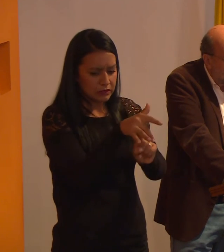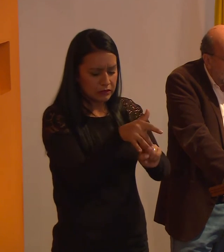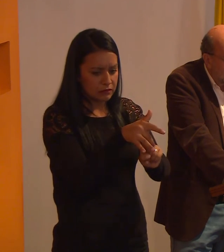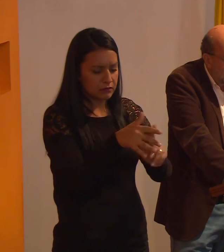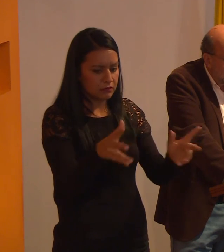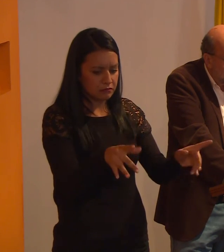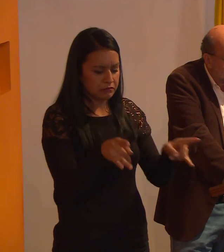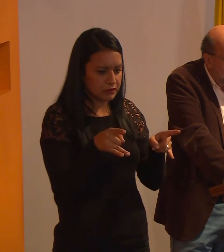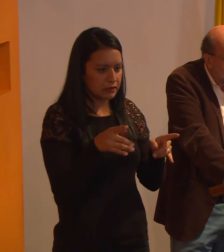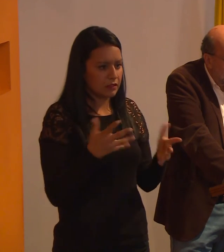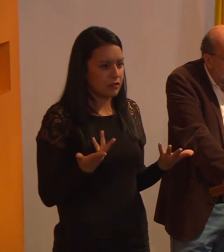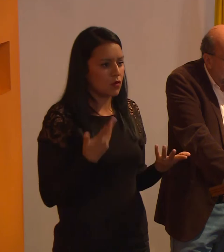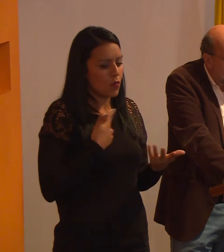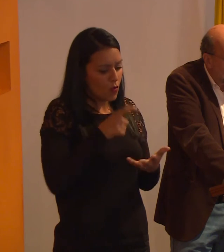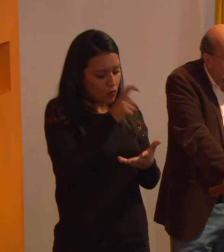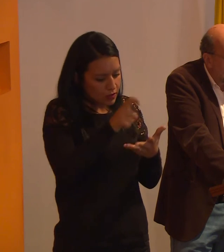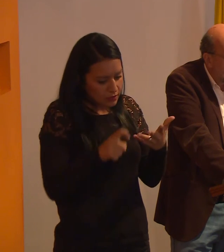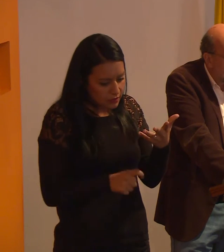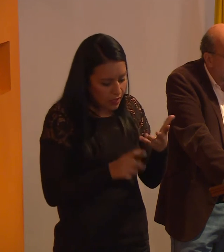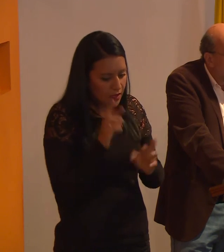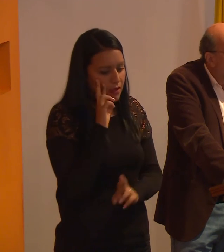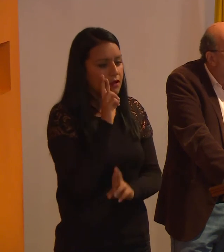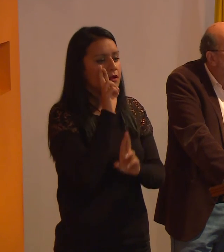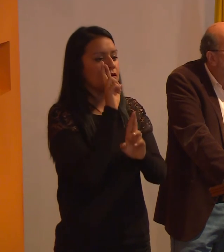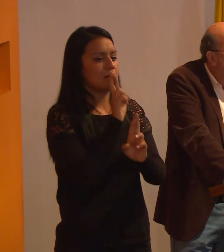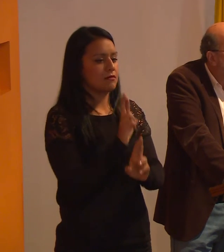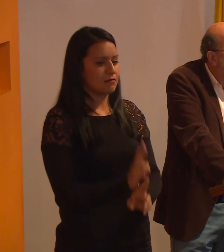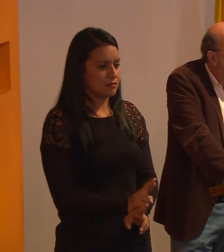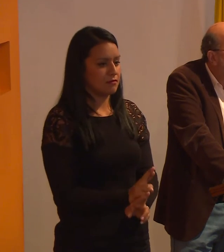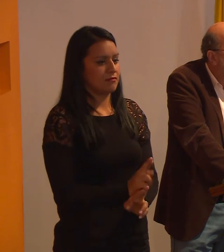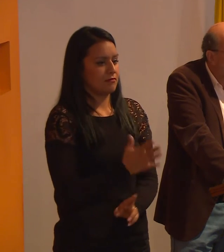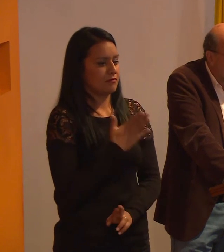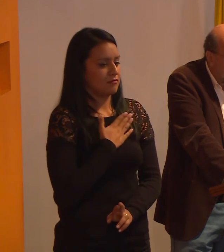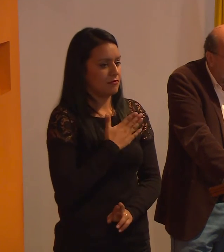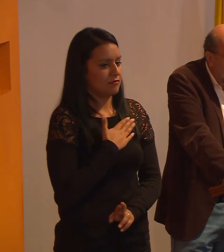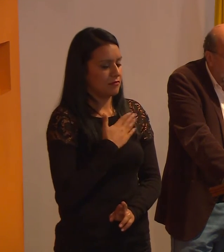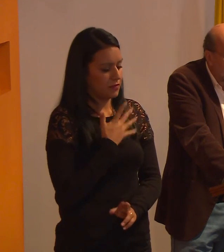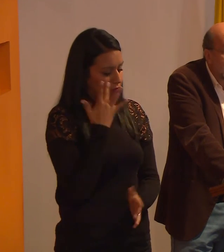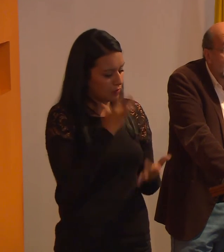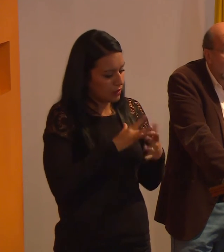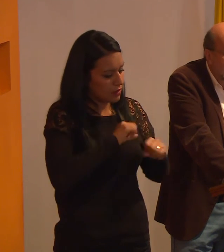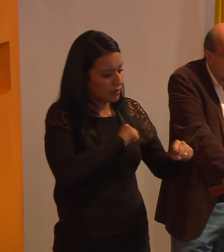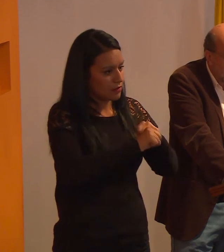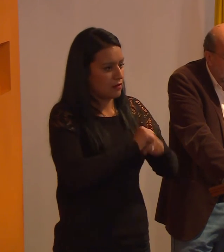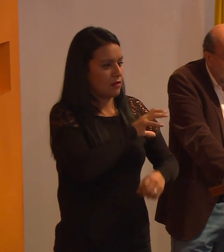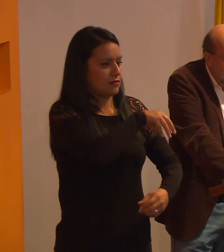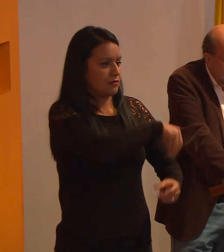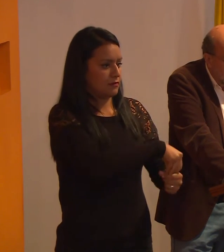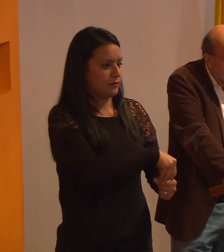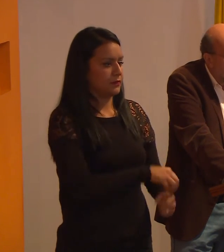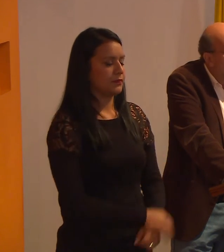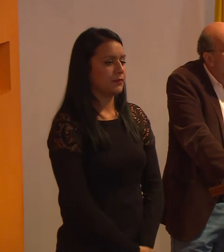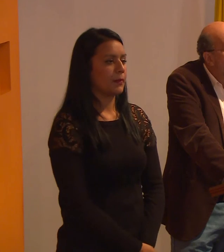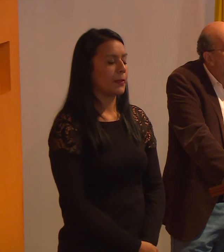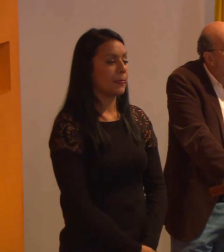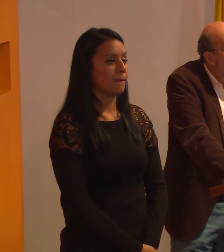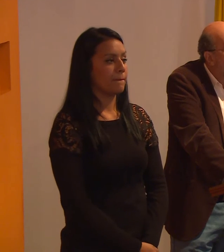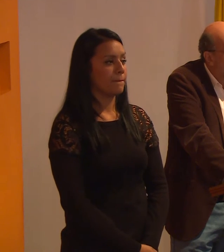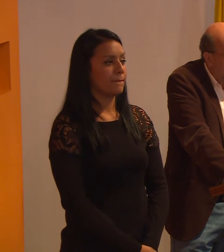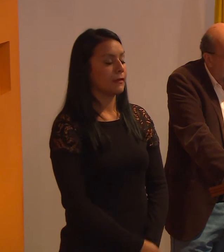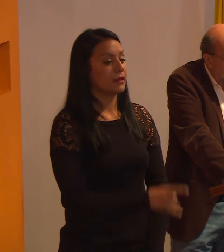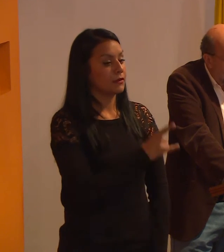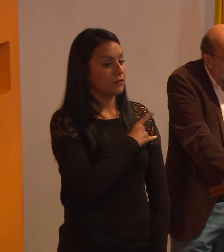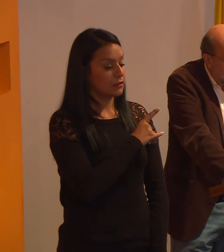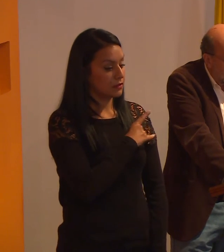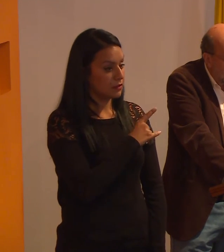como por las necesidades reconocidas por nuestra propia dinámica interna. La